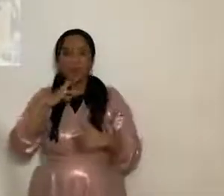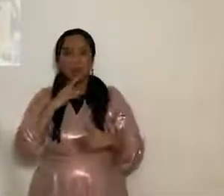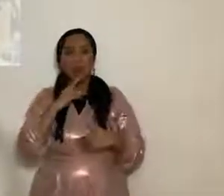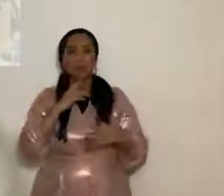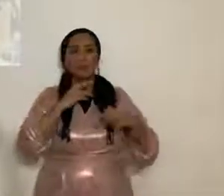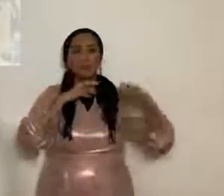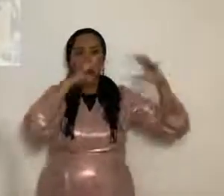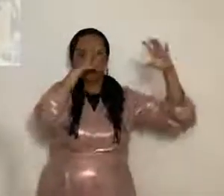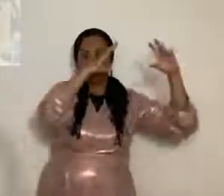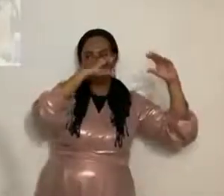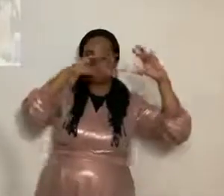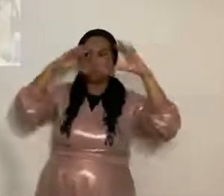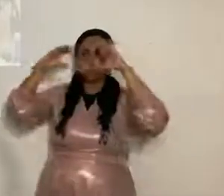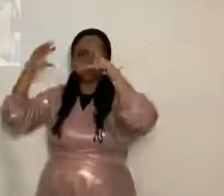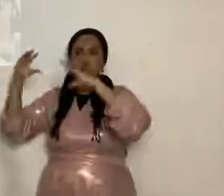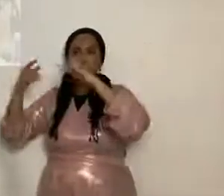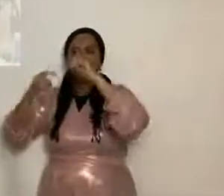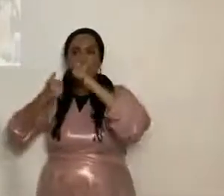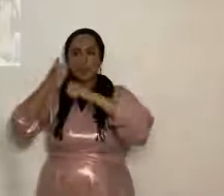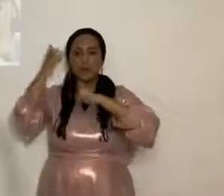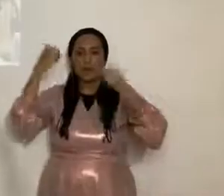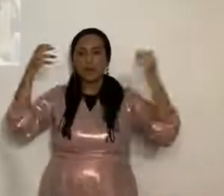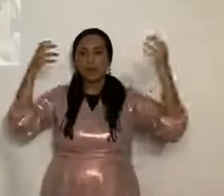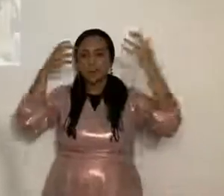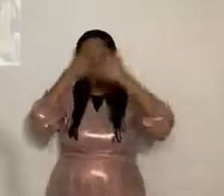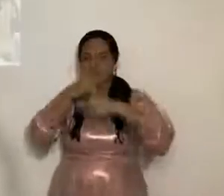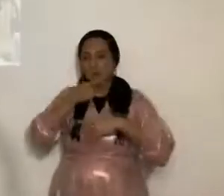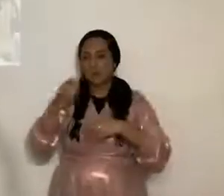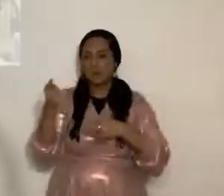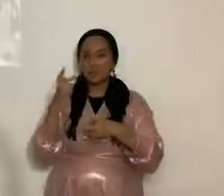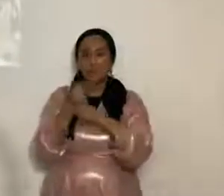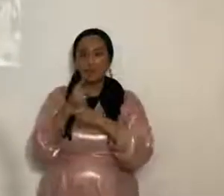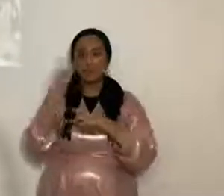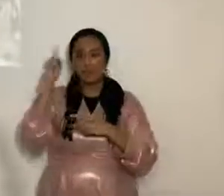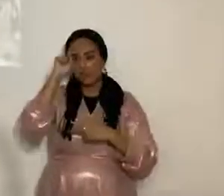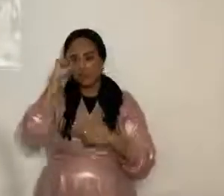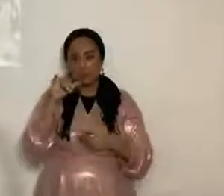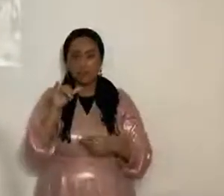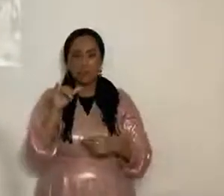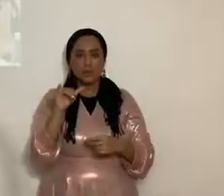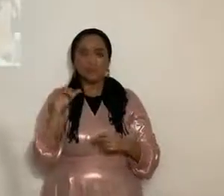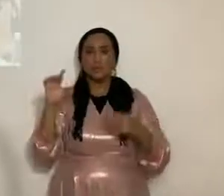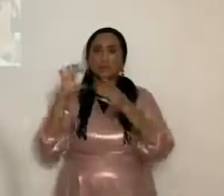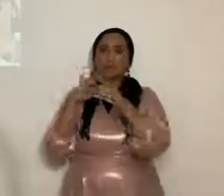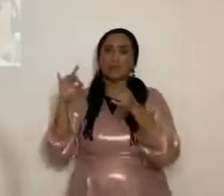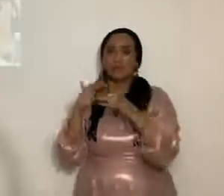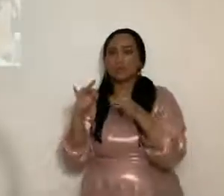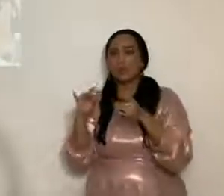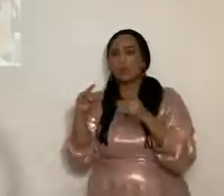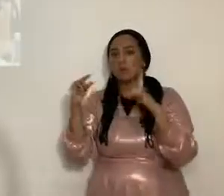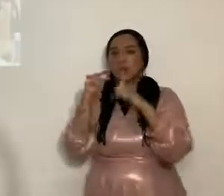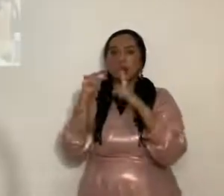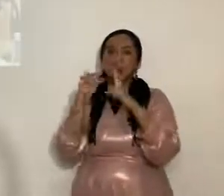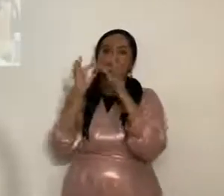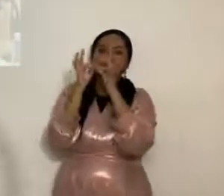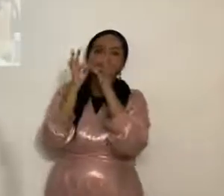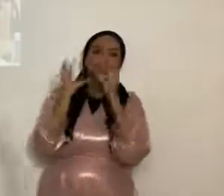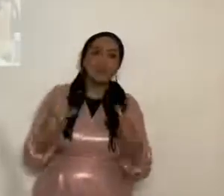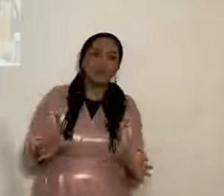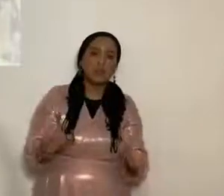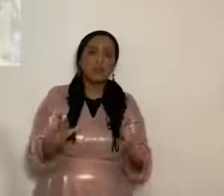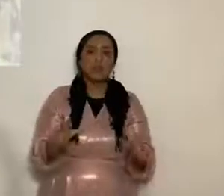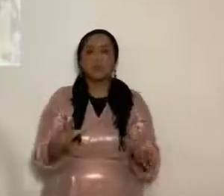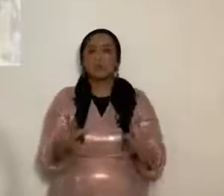por la tormenta, para los cuales la más densa oscuridad está reservada para siempre. Pues hablando con palabras infladas y vanas, seducen con concupiscencias